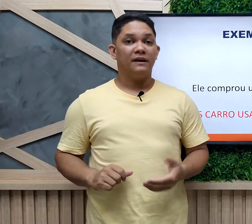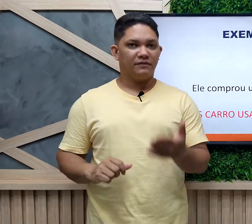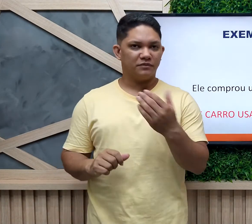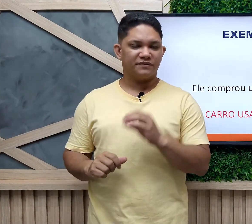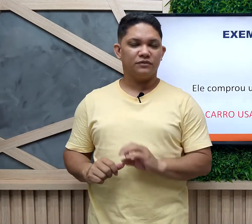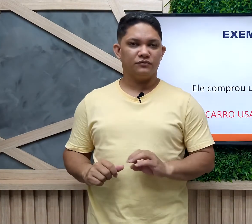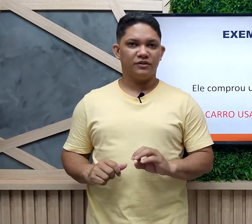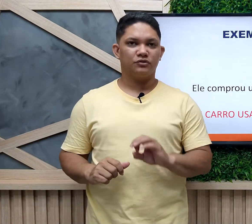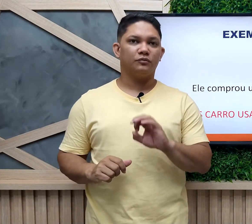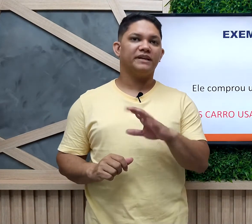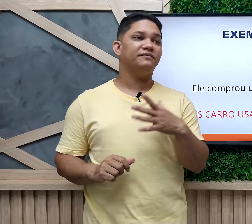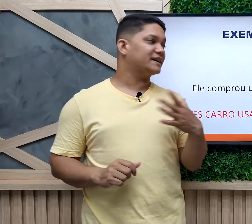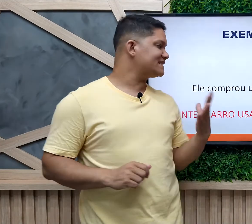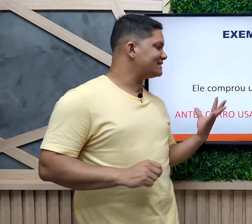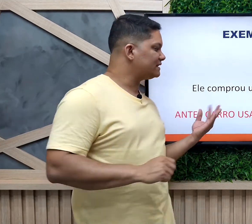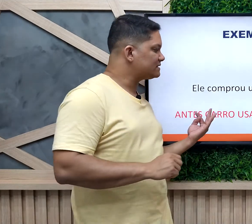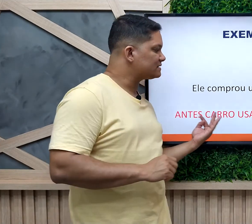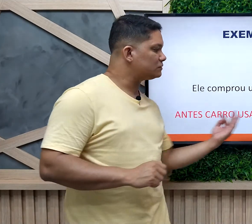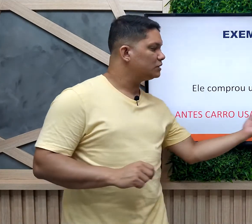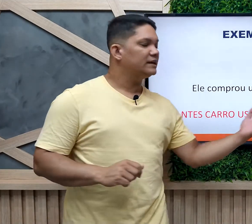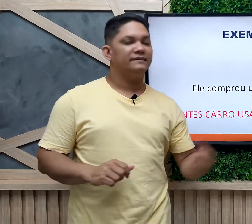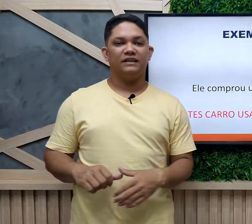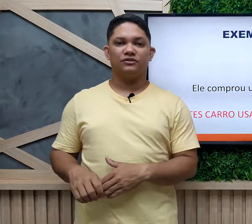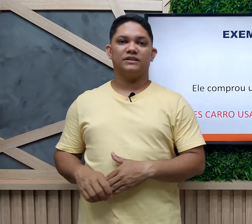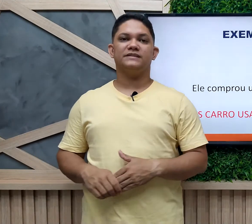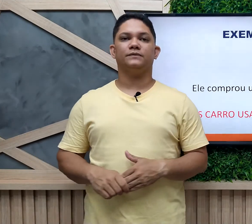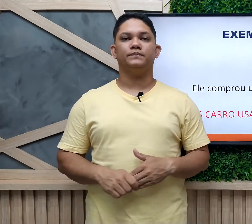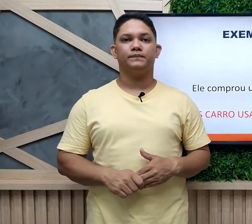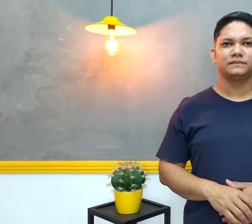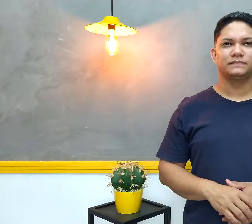Vamos ver no vídeo como é que fica a sinalização desta oração.